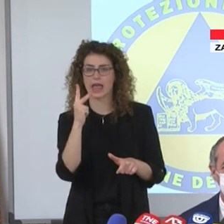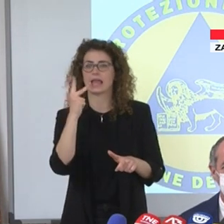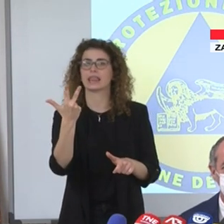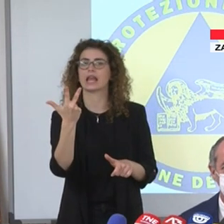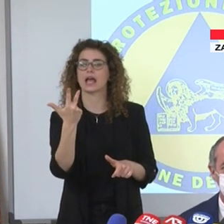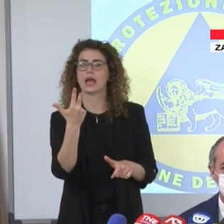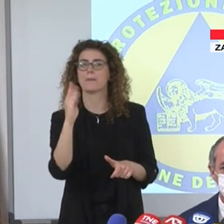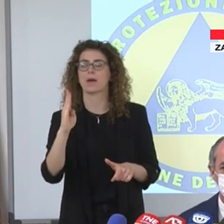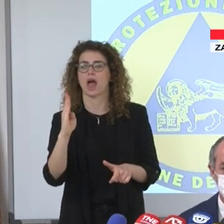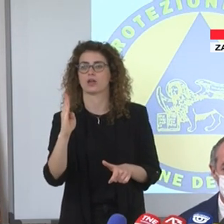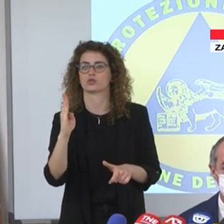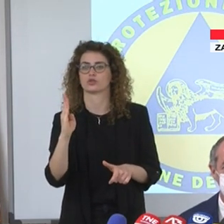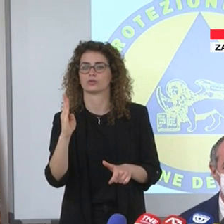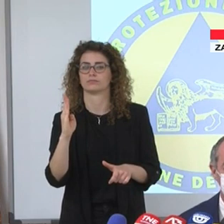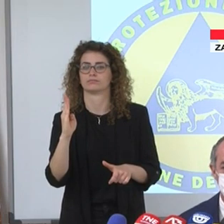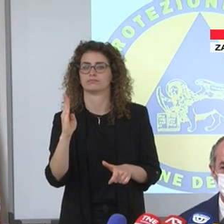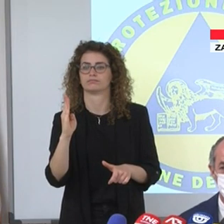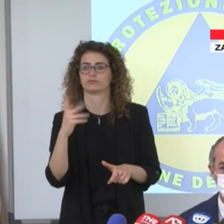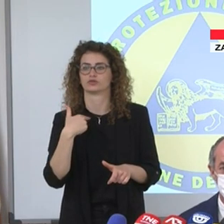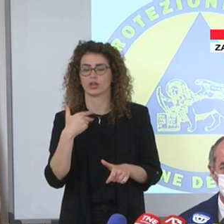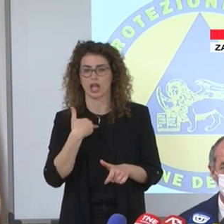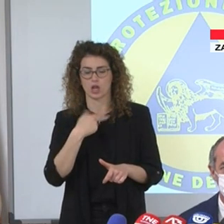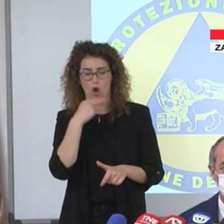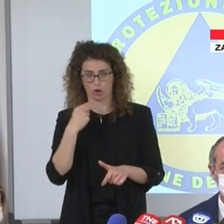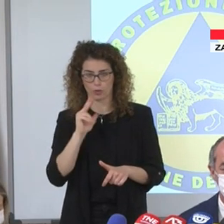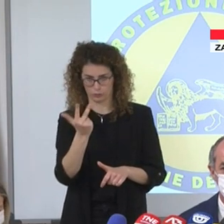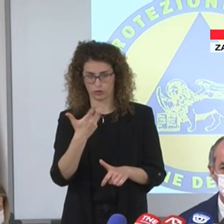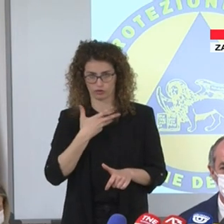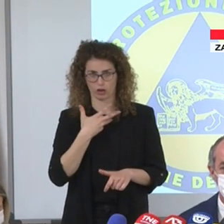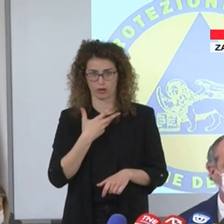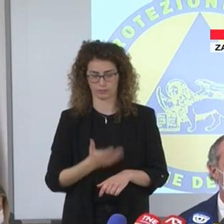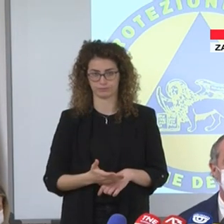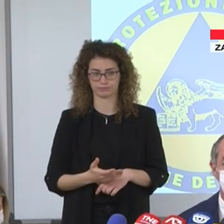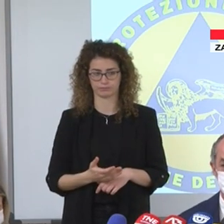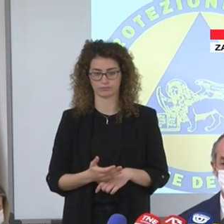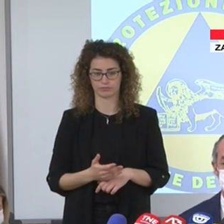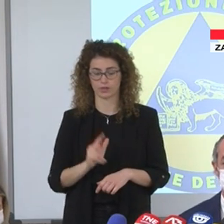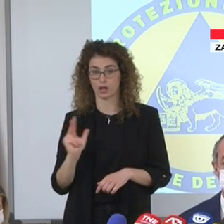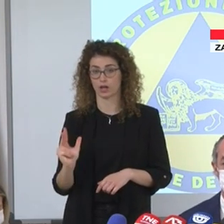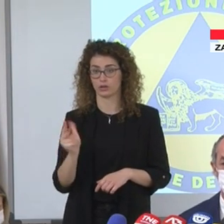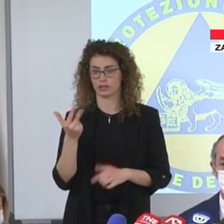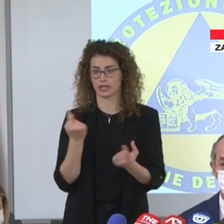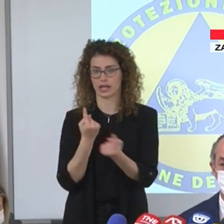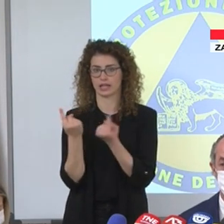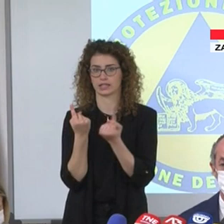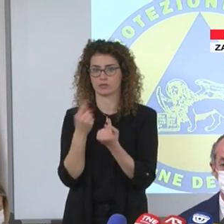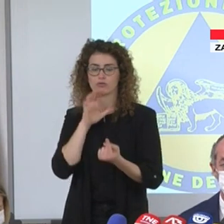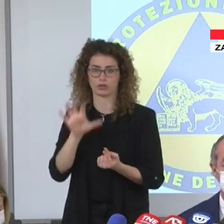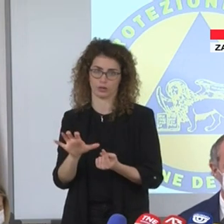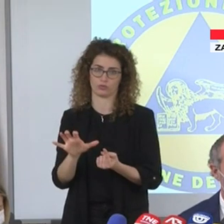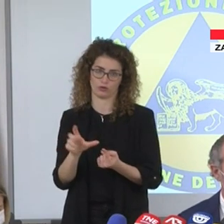Balasso. Ci abbiamo tutti e tre i nomi, eh? E sono tutte e tre nella stessa situazione di